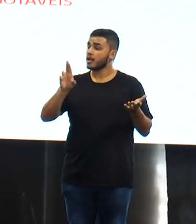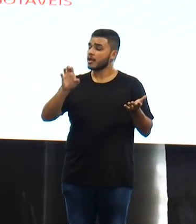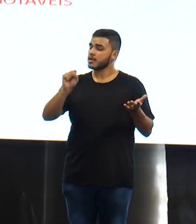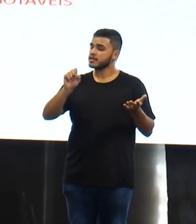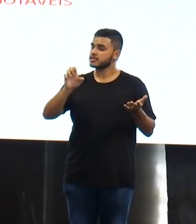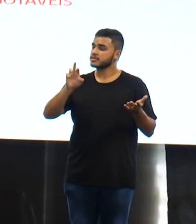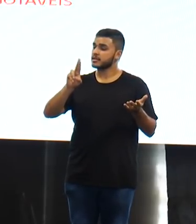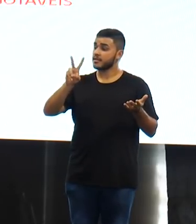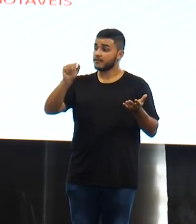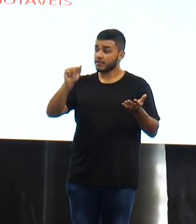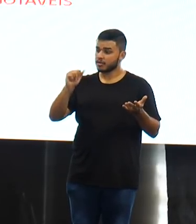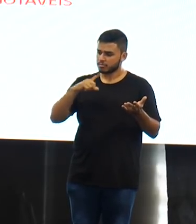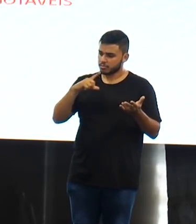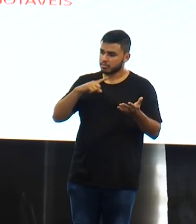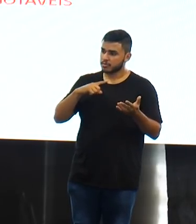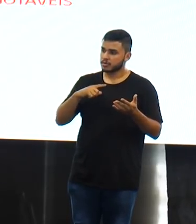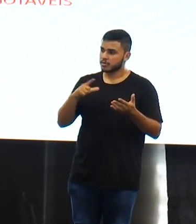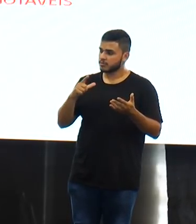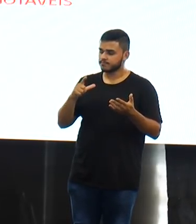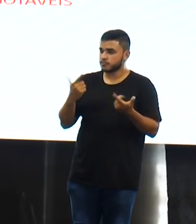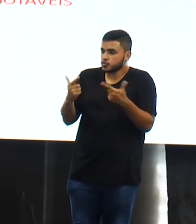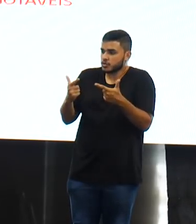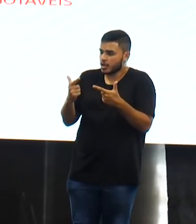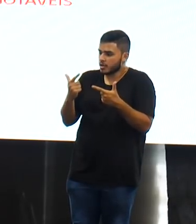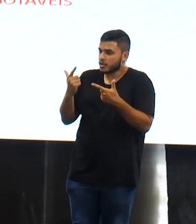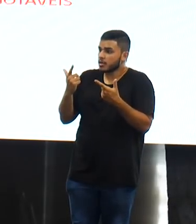é obrigatoriamente não renovável.